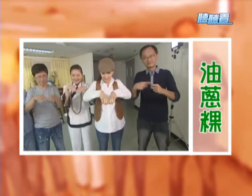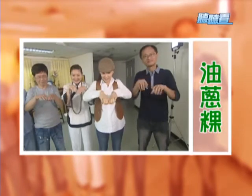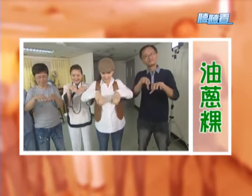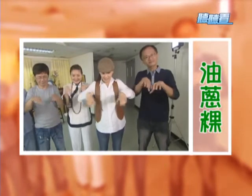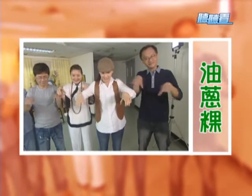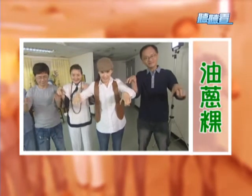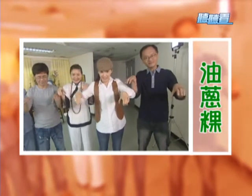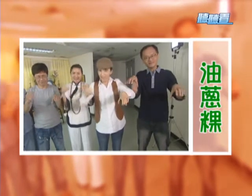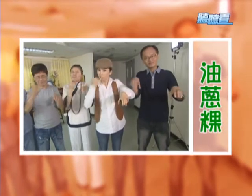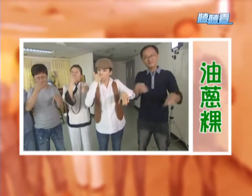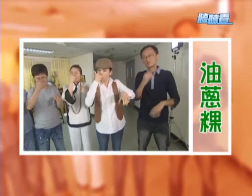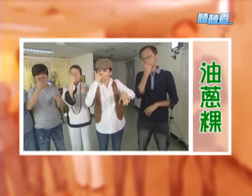油